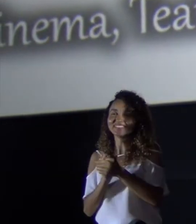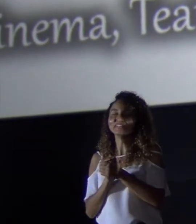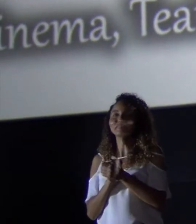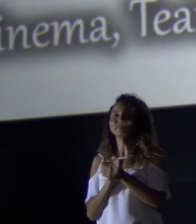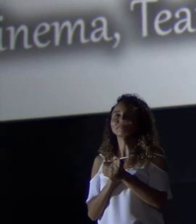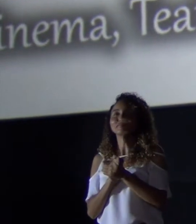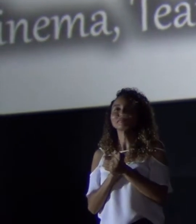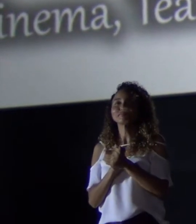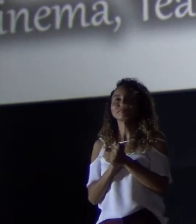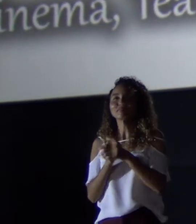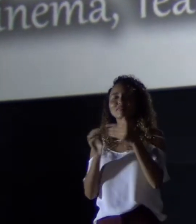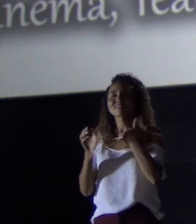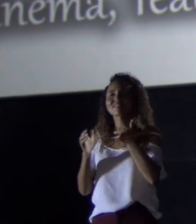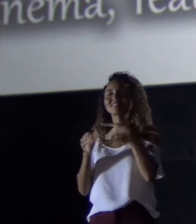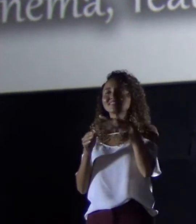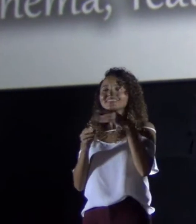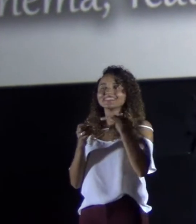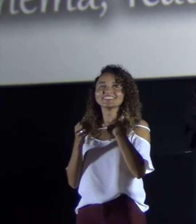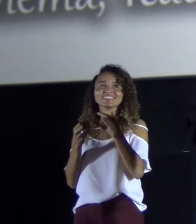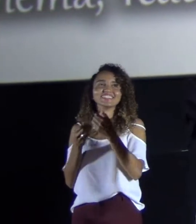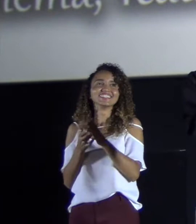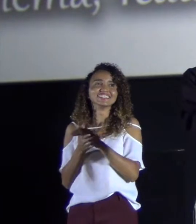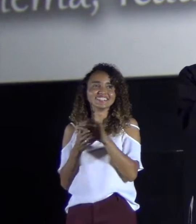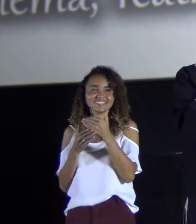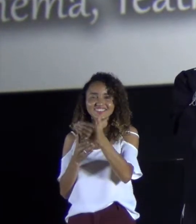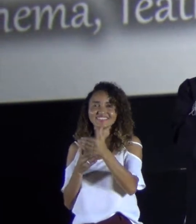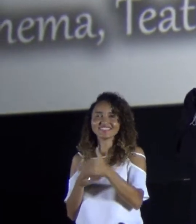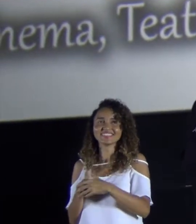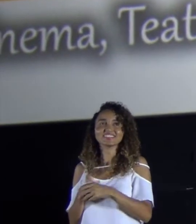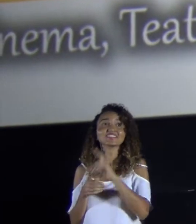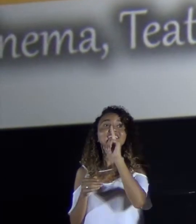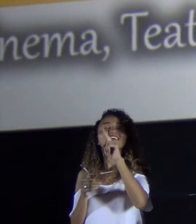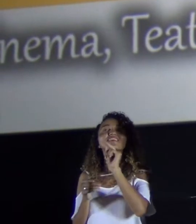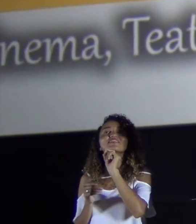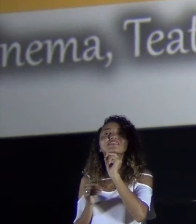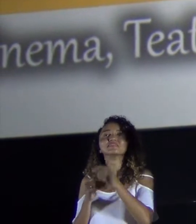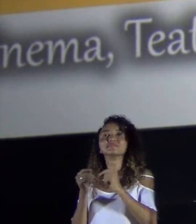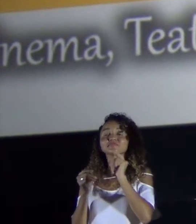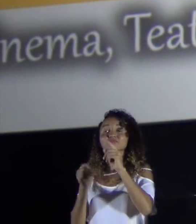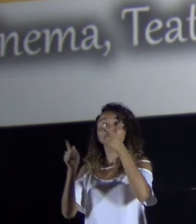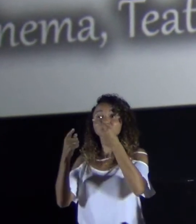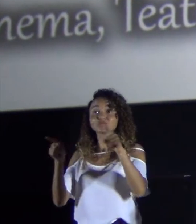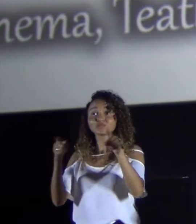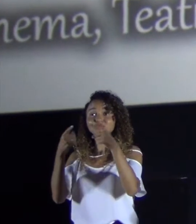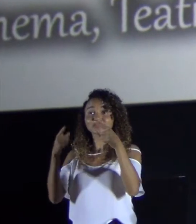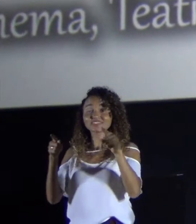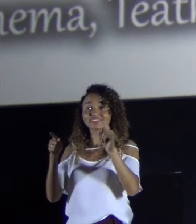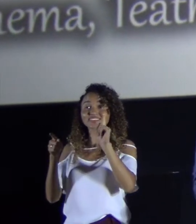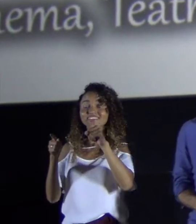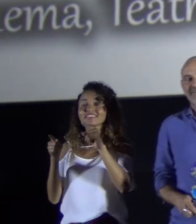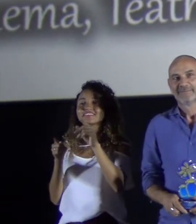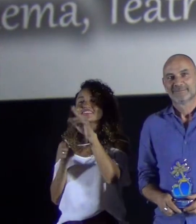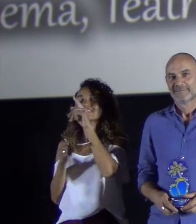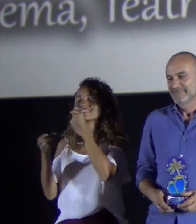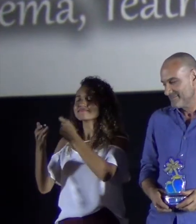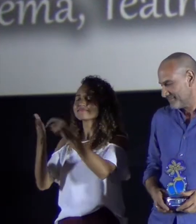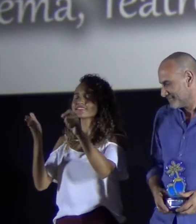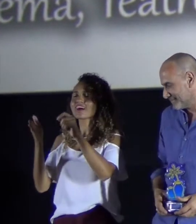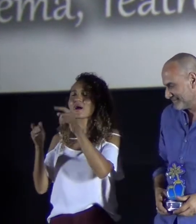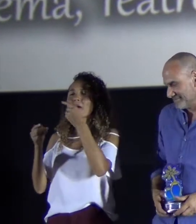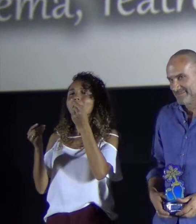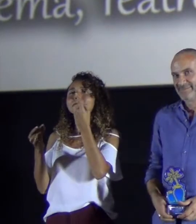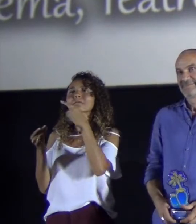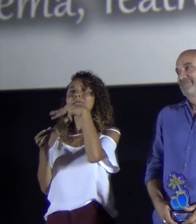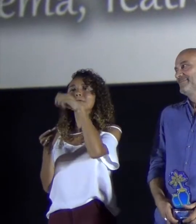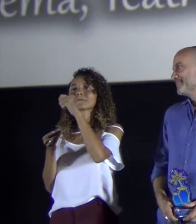Marco Rica, vem com ele aqui pra frente. Isso, os dois juntos. Que é o seguinte, é uma música que chama Riscado do Mapa, que é da minha